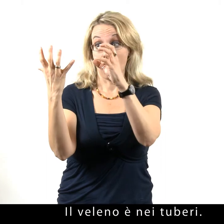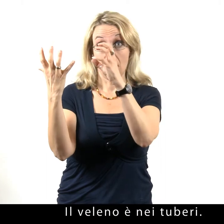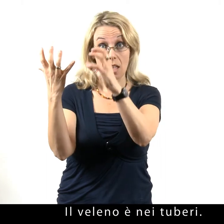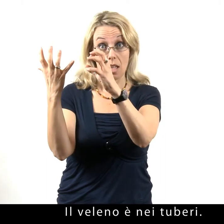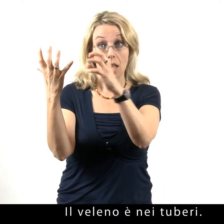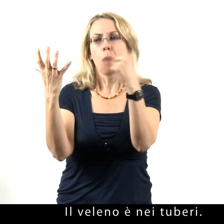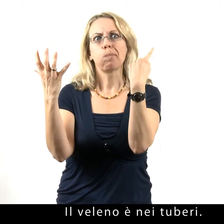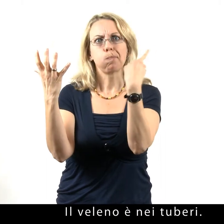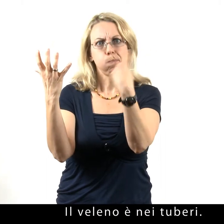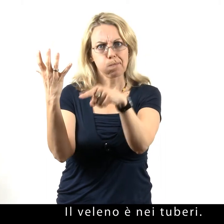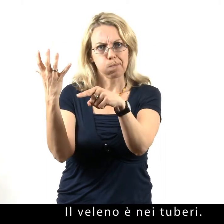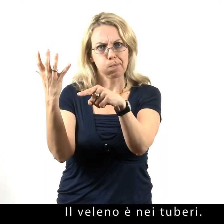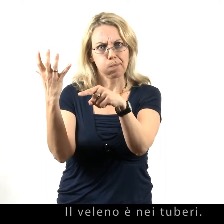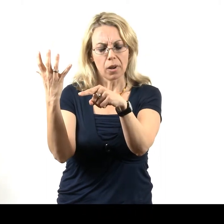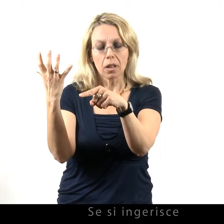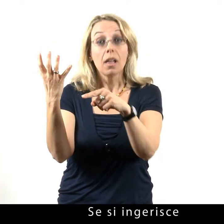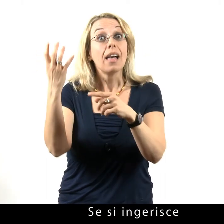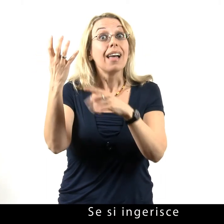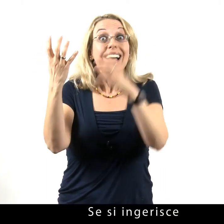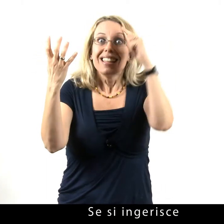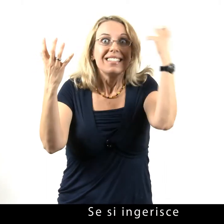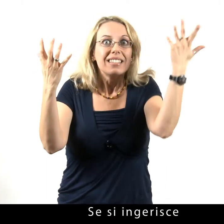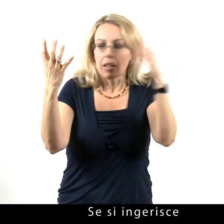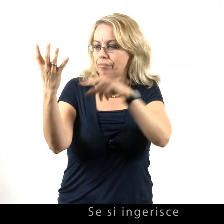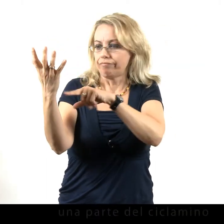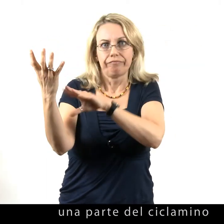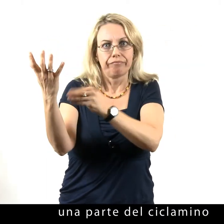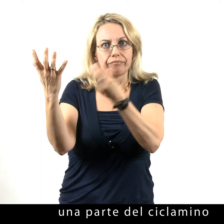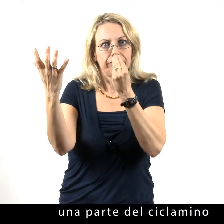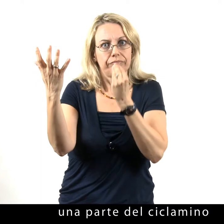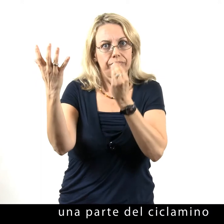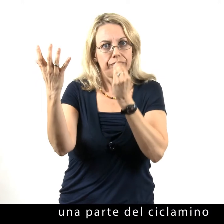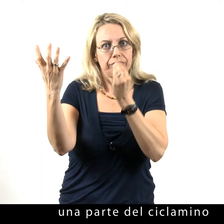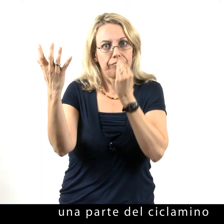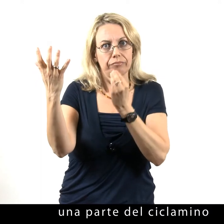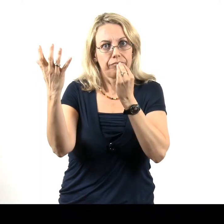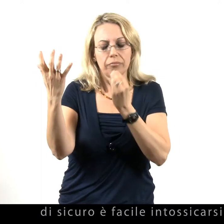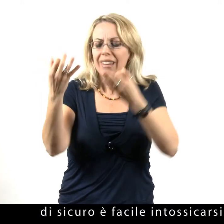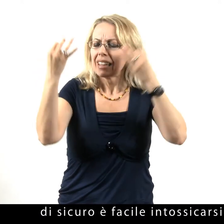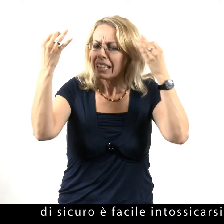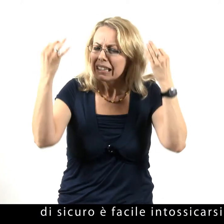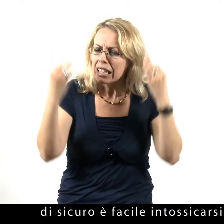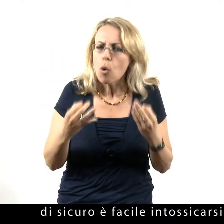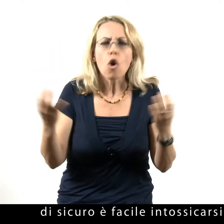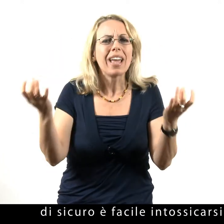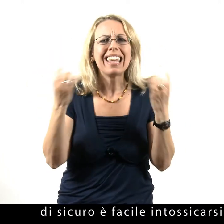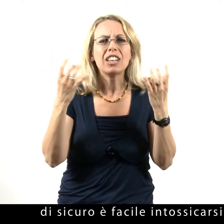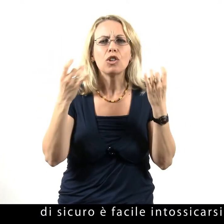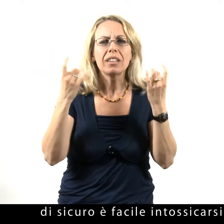veleno è nei tuberi. Se si ingerisce una parte del ciclamino, di sicuro è facile